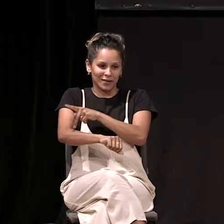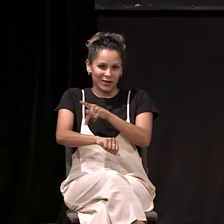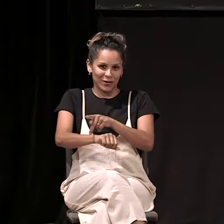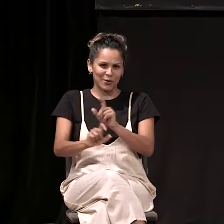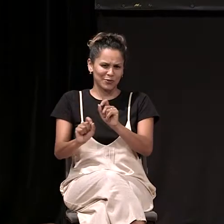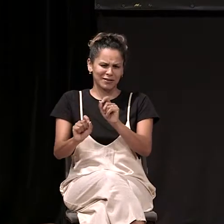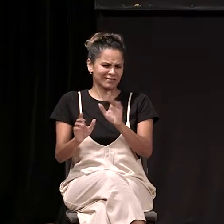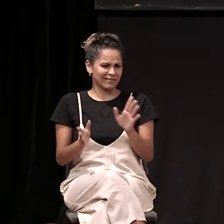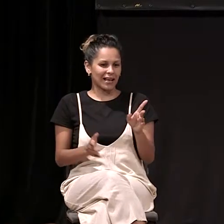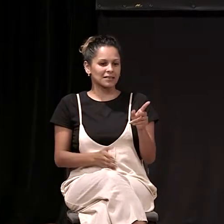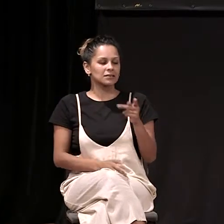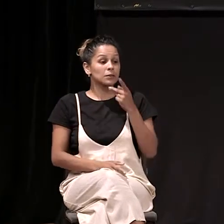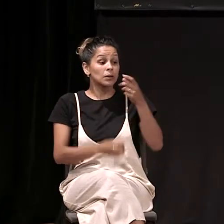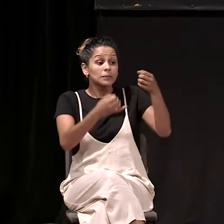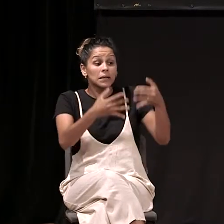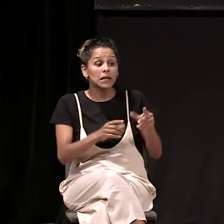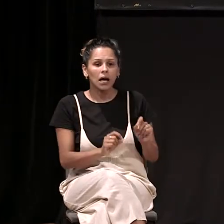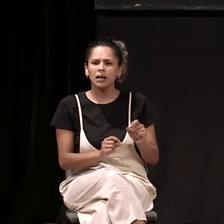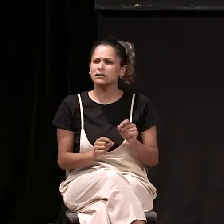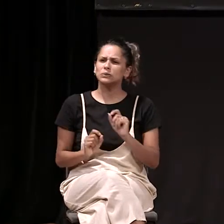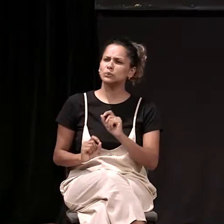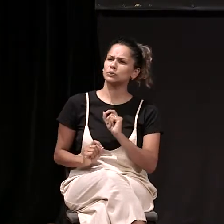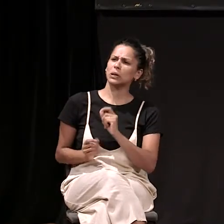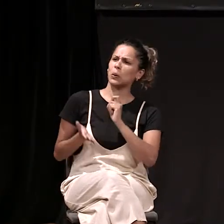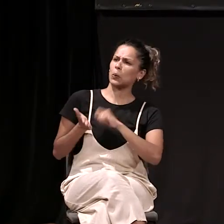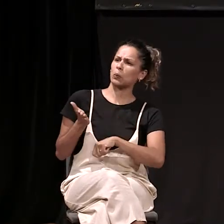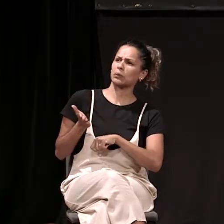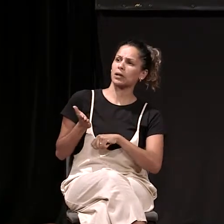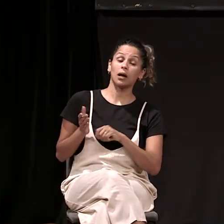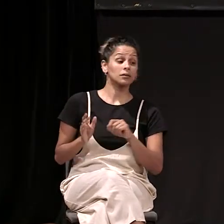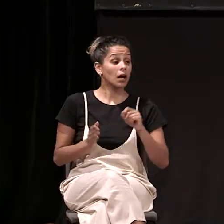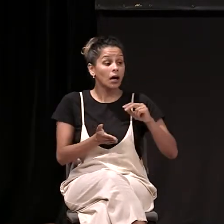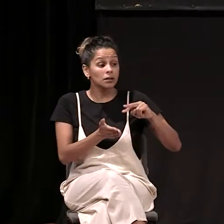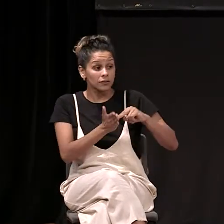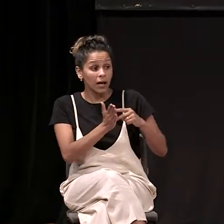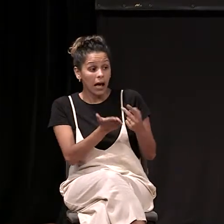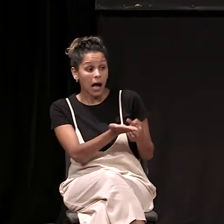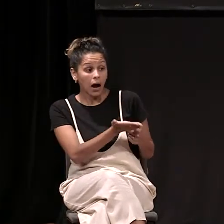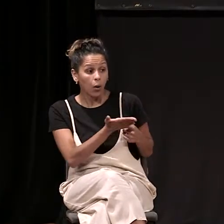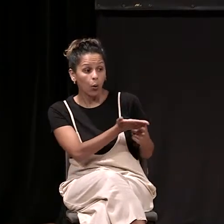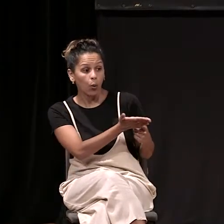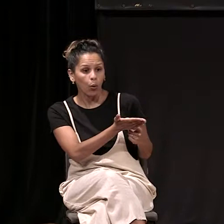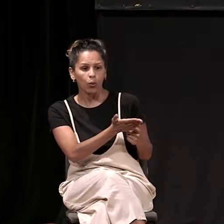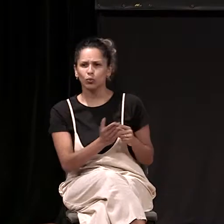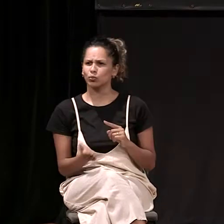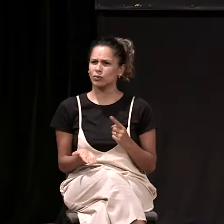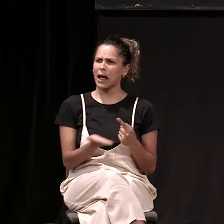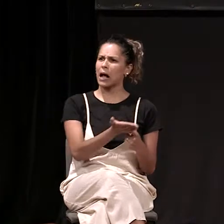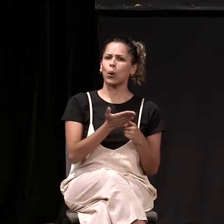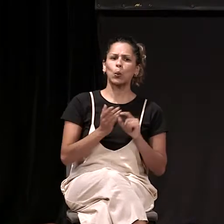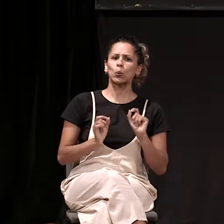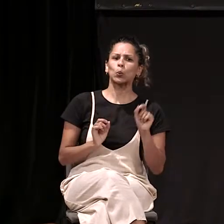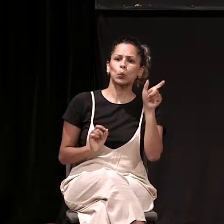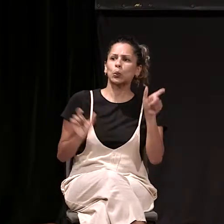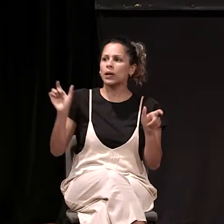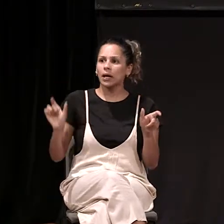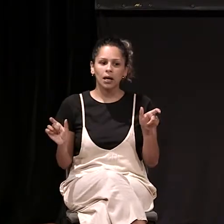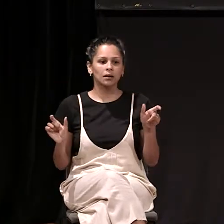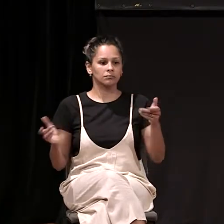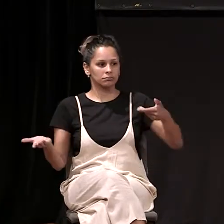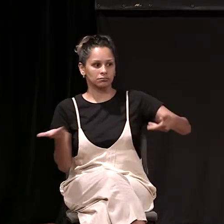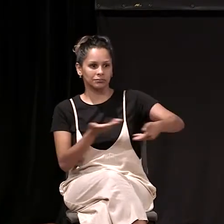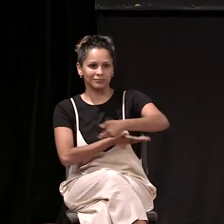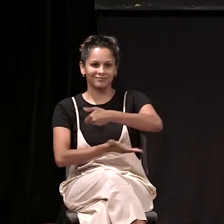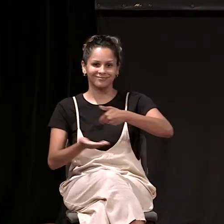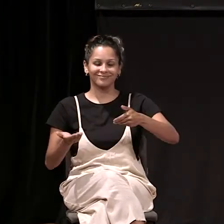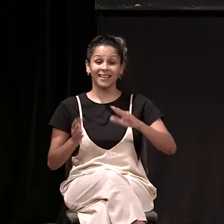que é um contrato? Ah, é um acordo entre quem? Entre as partes. Então, todo mundo constrói esse contrato. Então, o que vamos colocar